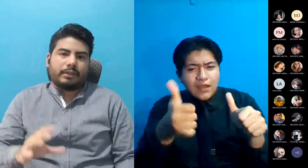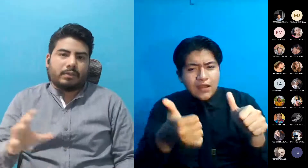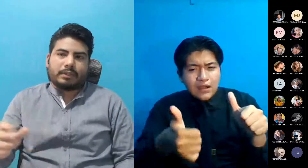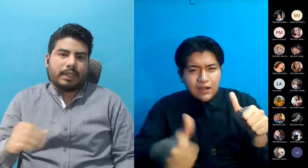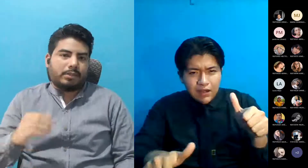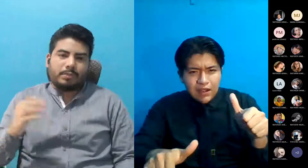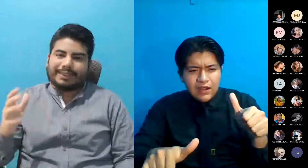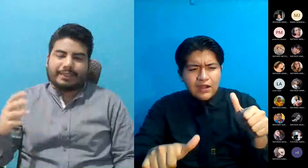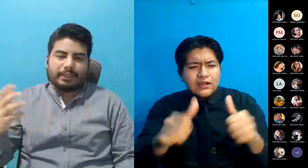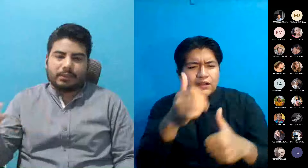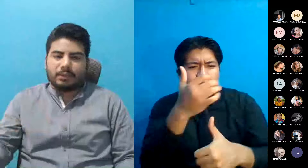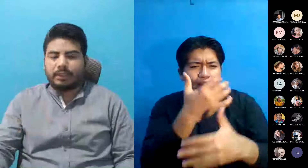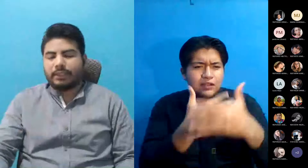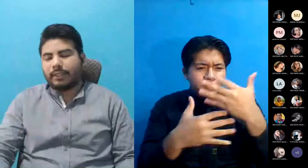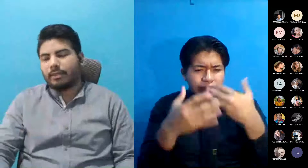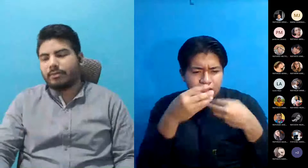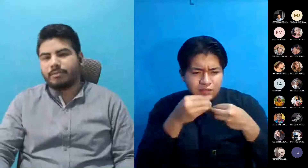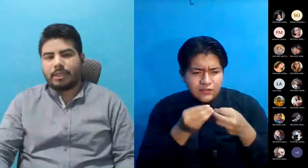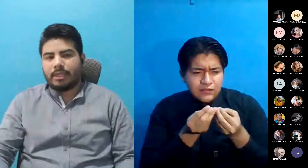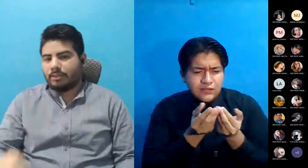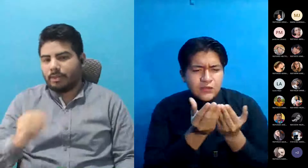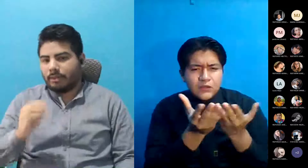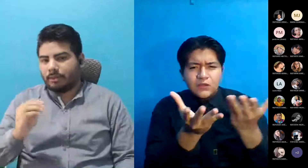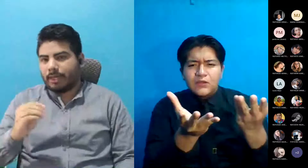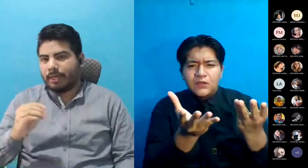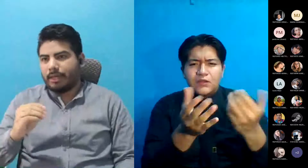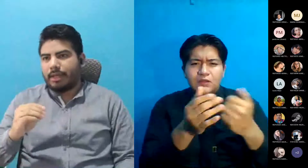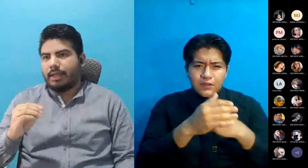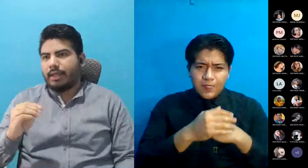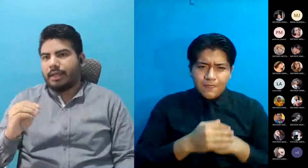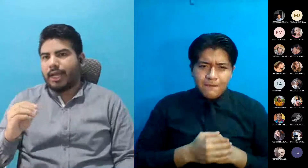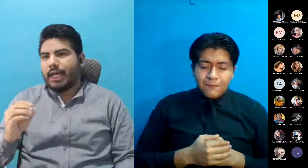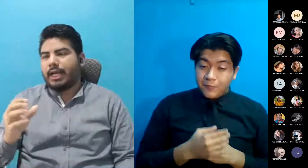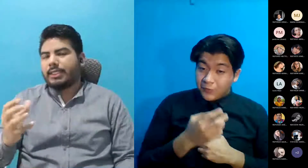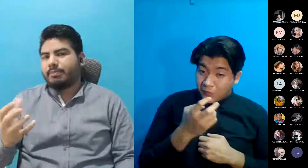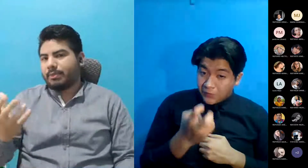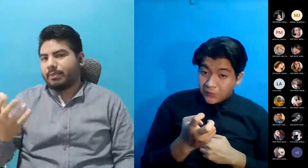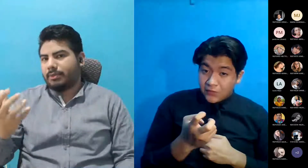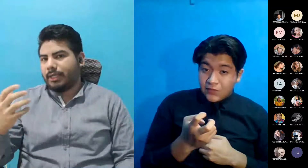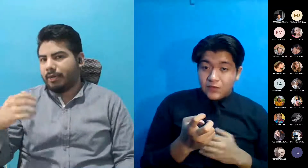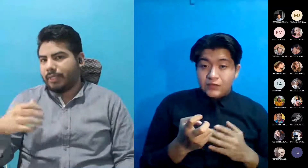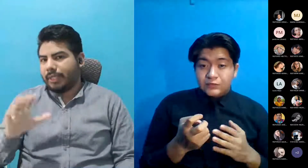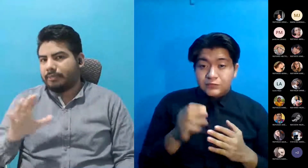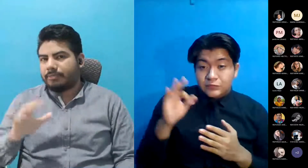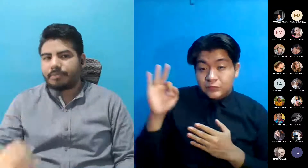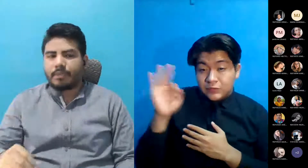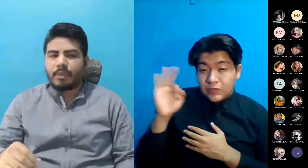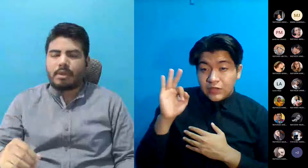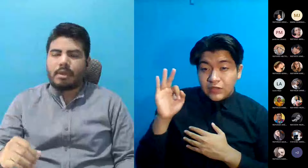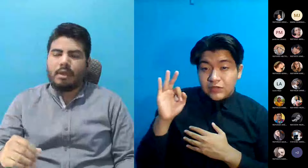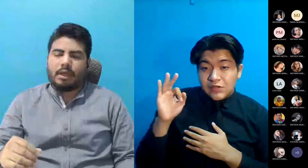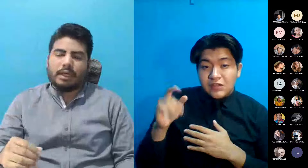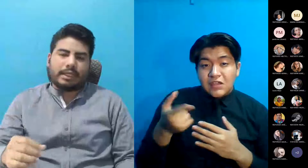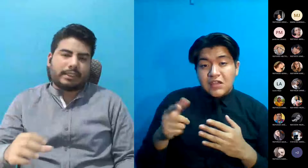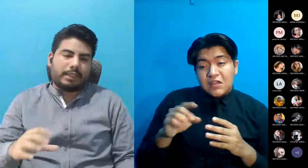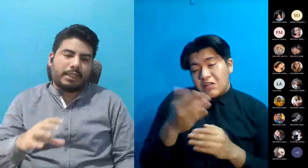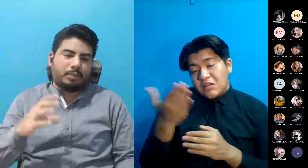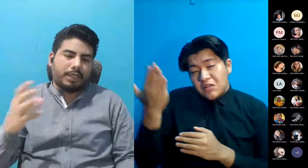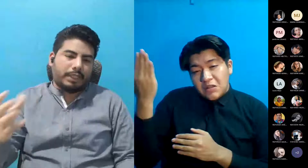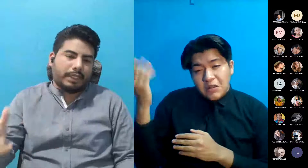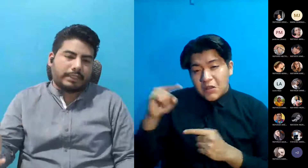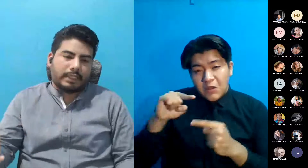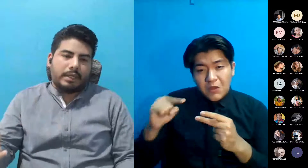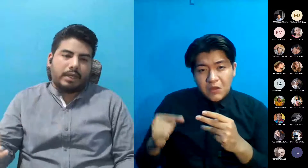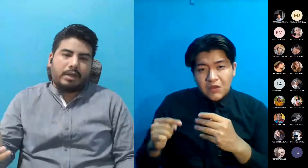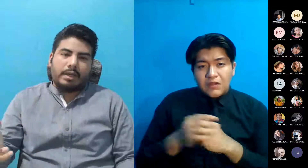de diferentes obras de teatro, presentaciones, etcétera. Y eso sin contar aspectos a nivel estatal. En